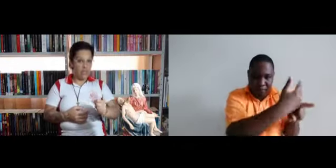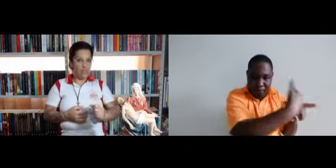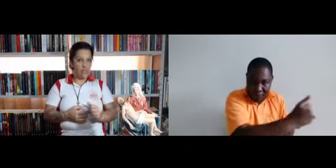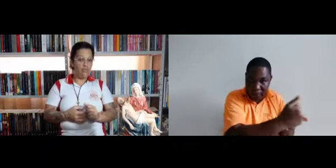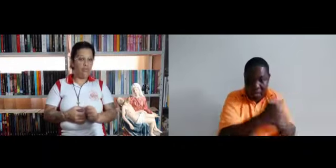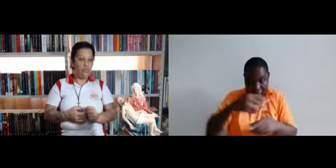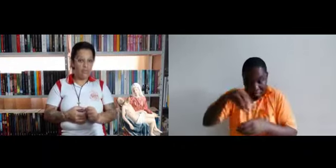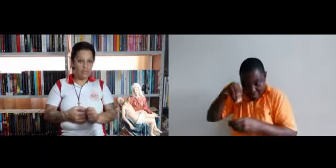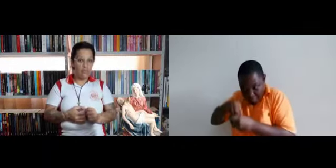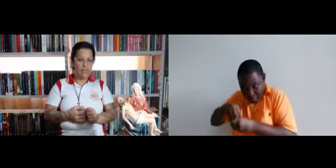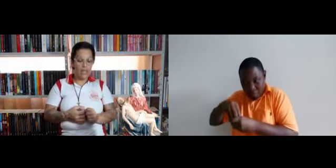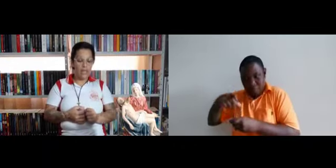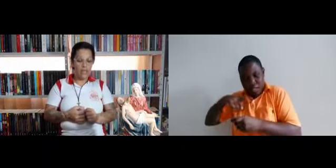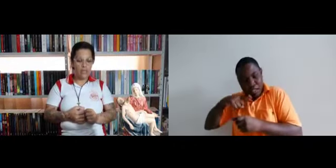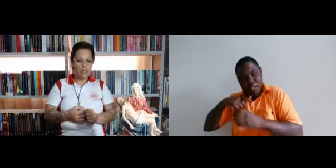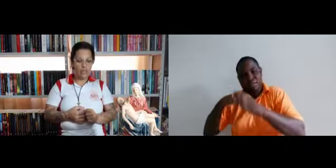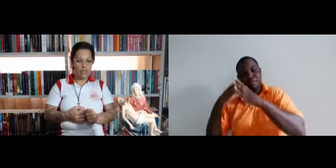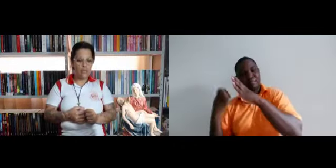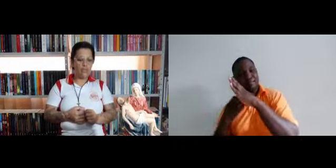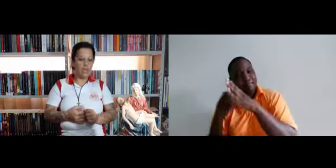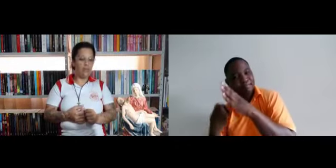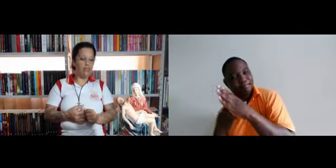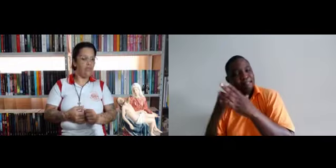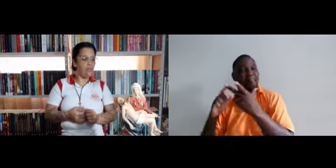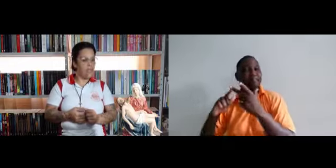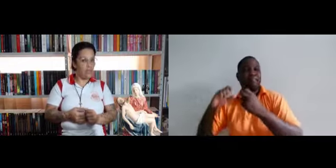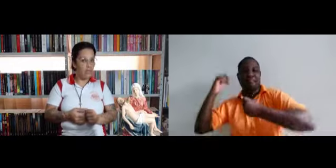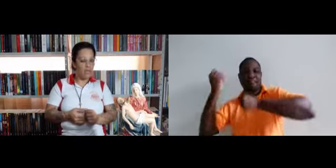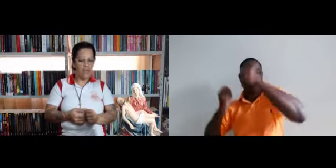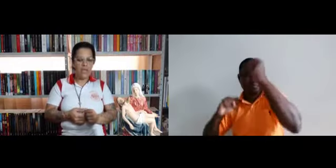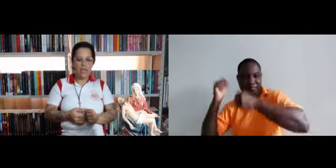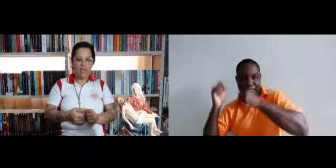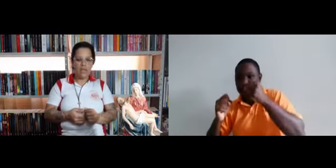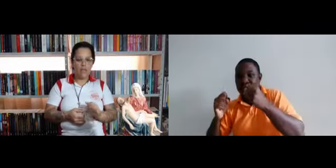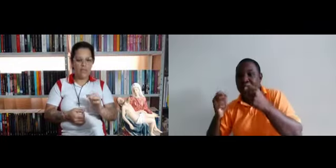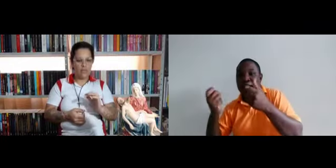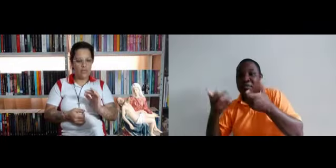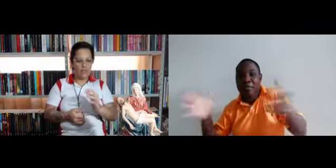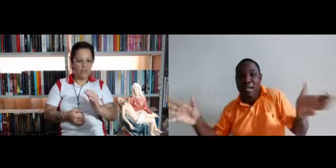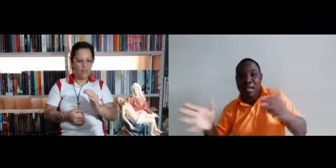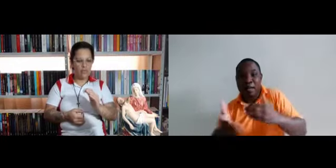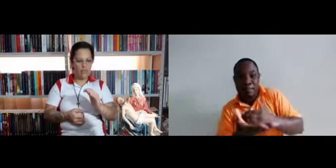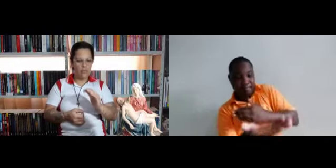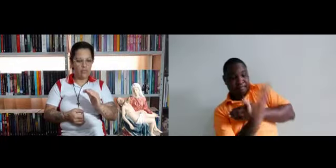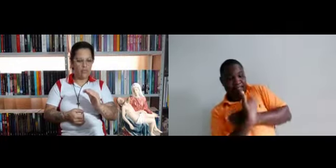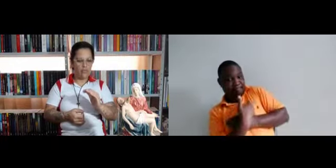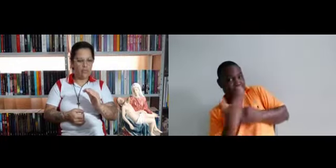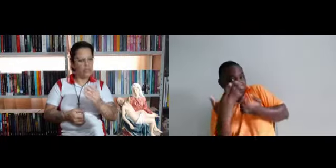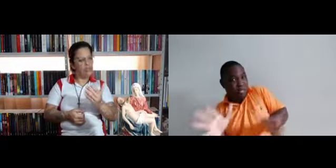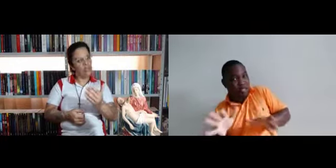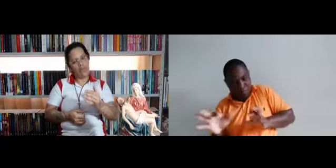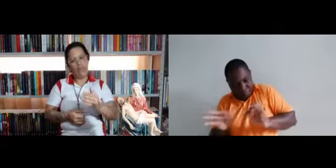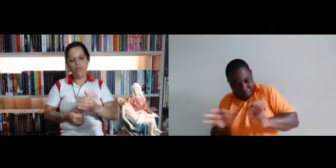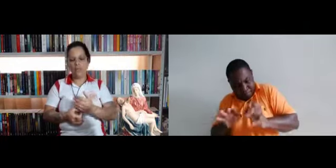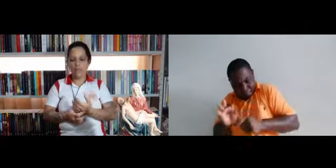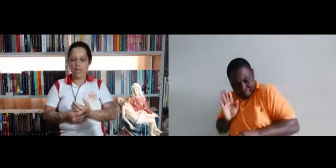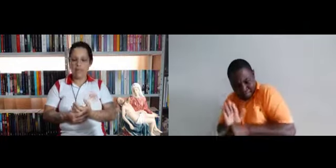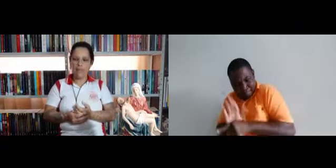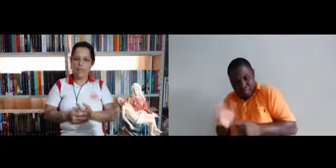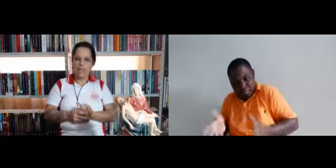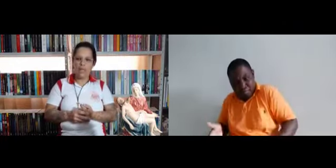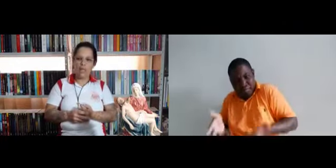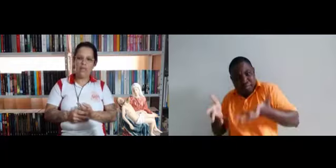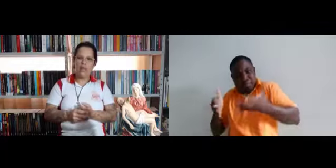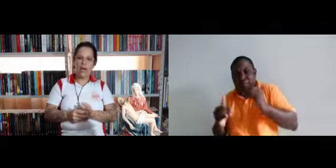conceito de nação é muito novo, né? Ele surge aí no século final do XIX, né? Final do XVIII, início do XIX, por